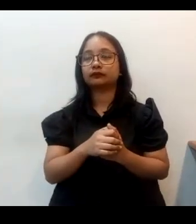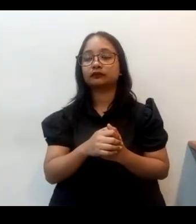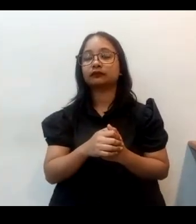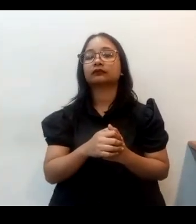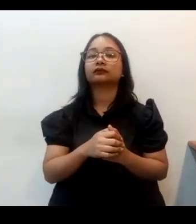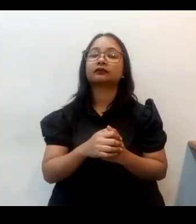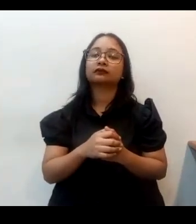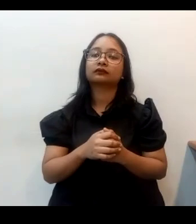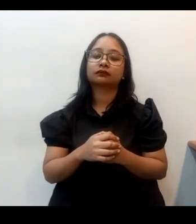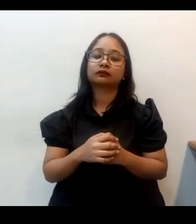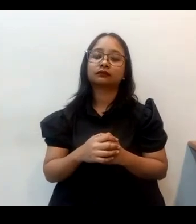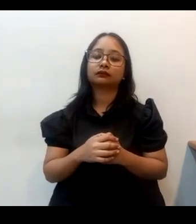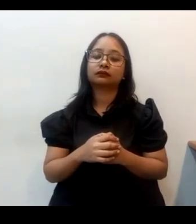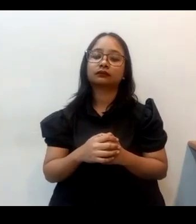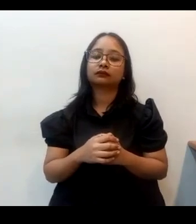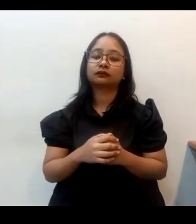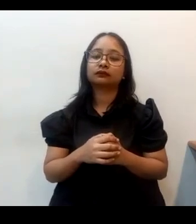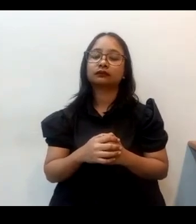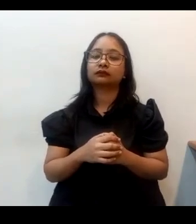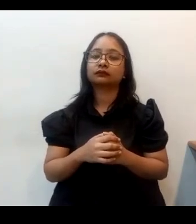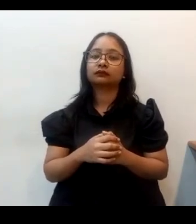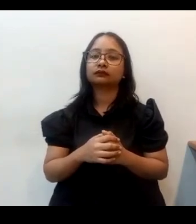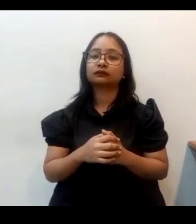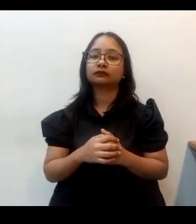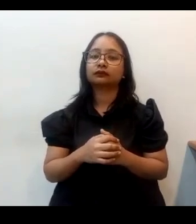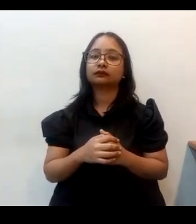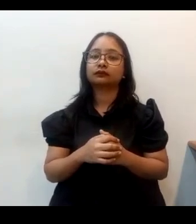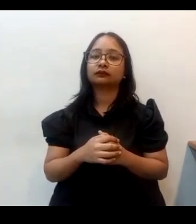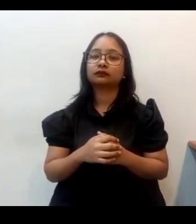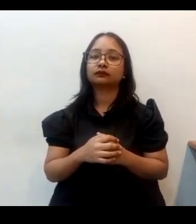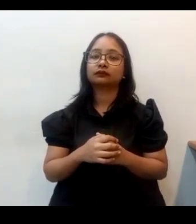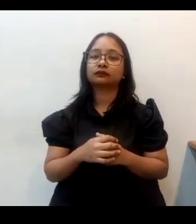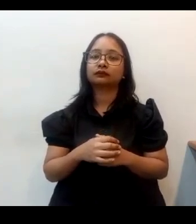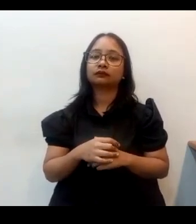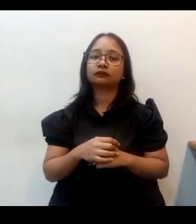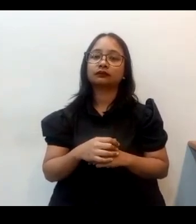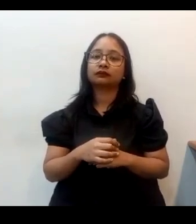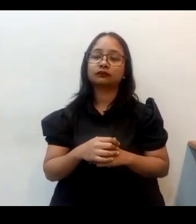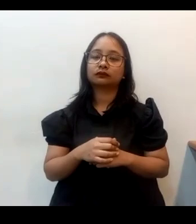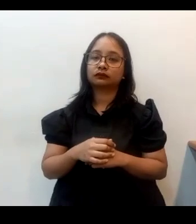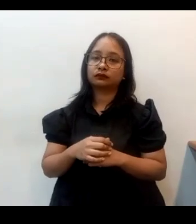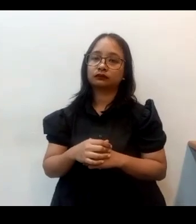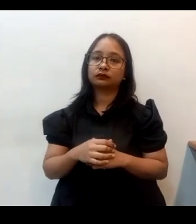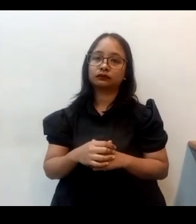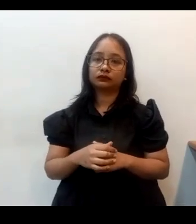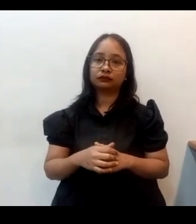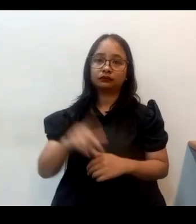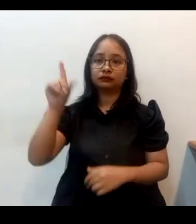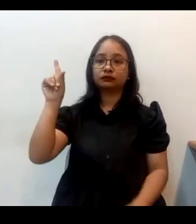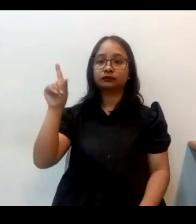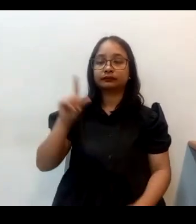talagang naranasan yung salita ng Diyos, ito po talaga naunawaan niya na ito ay totoo. Let's look at the 1